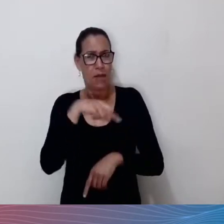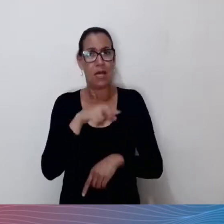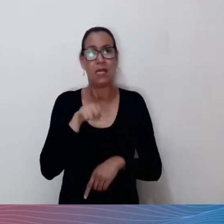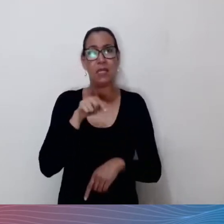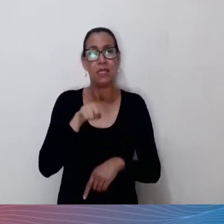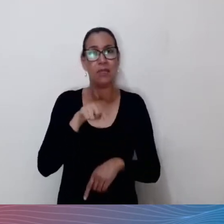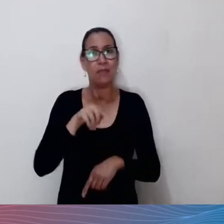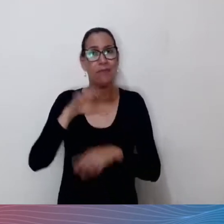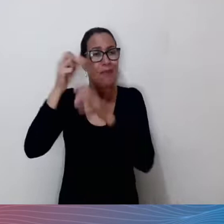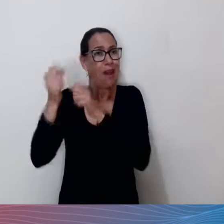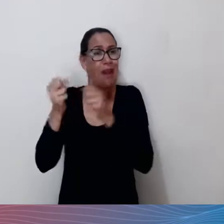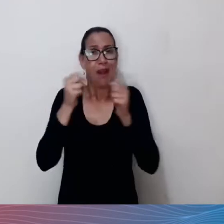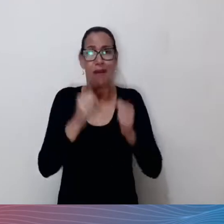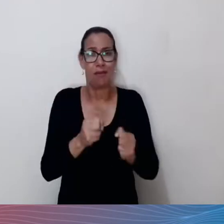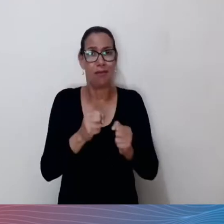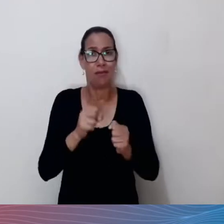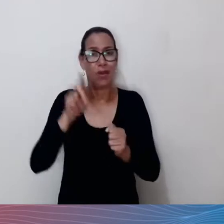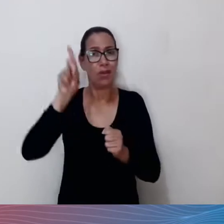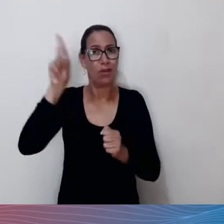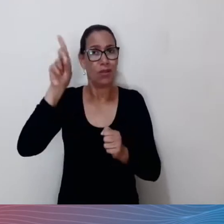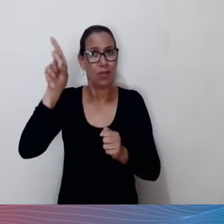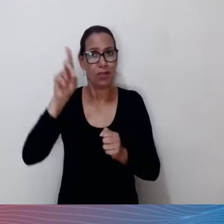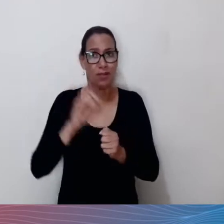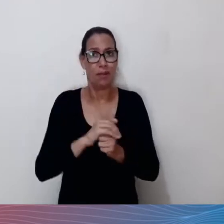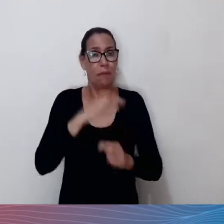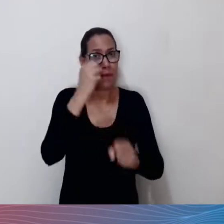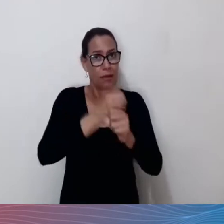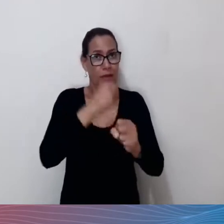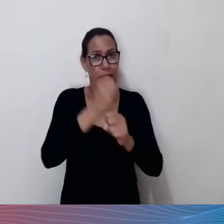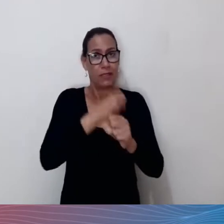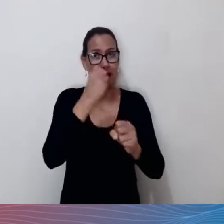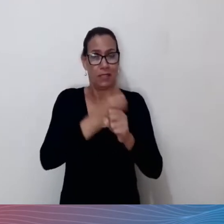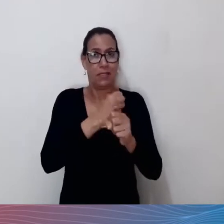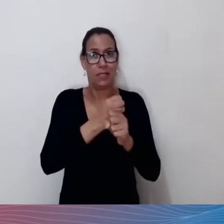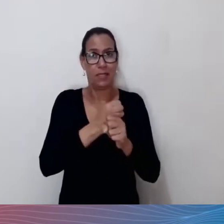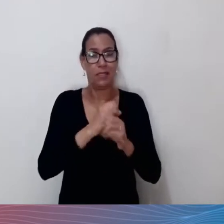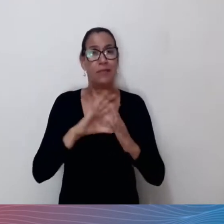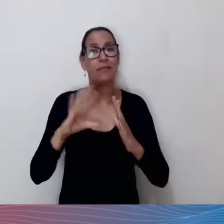para destruição, né? E também capítulo 13, versículo 10.